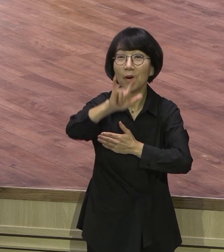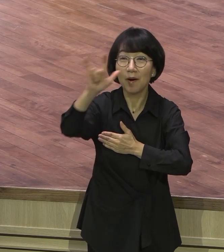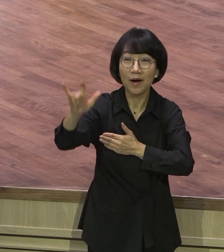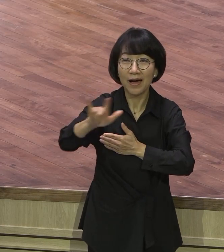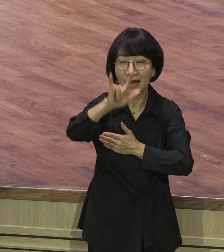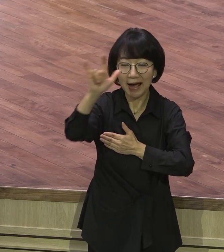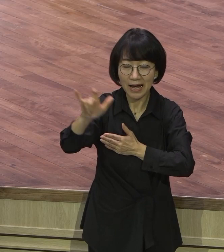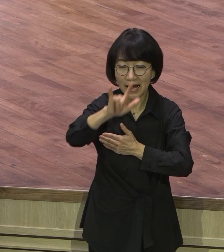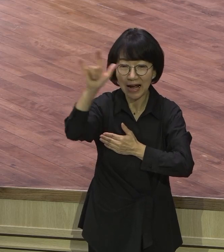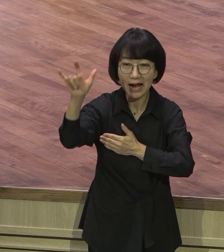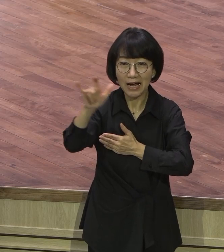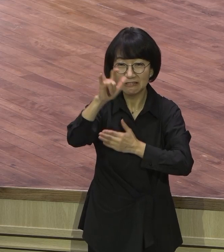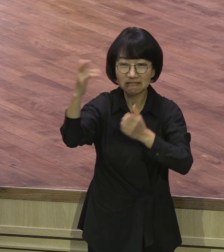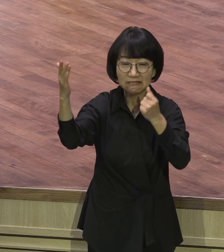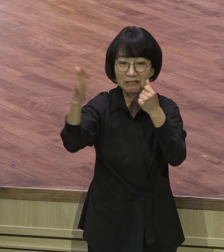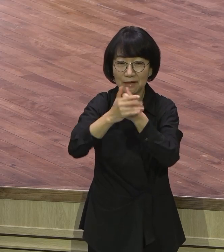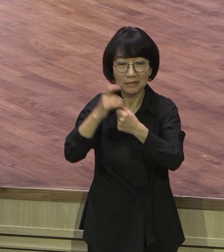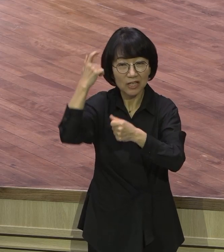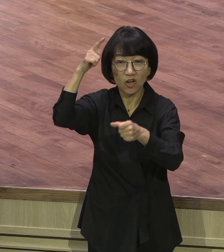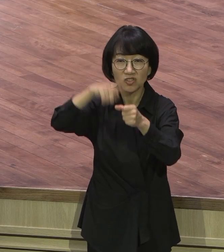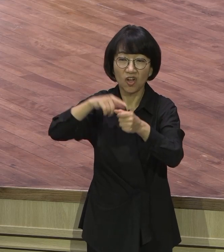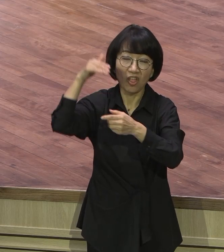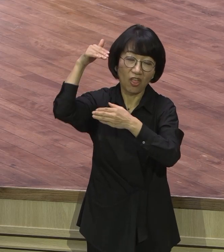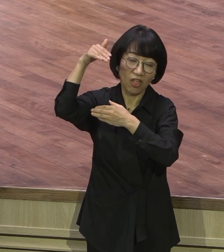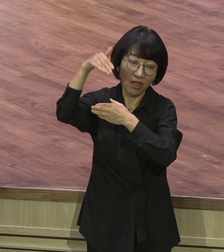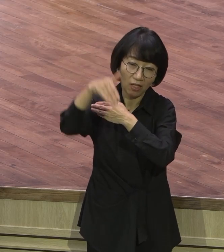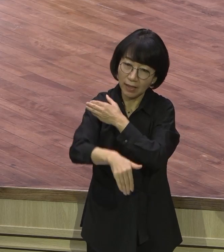영적 낙오자가 생기지 않기를 바랍니다.